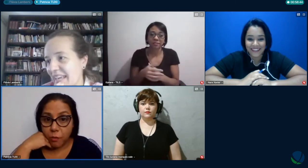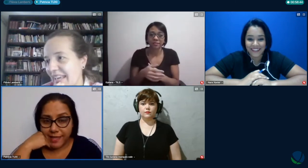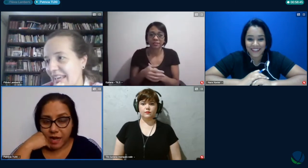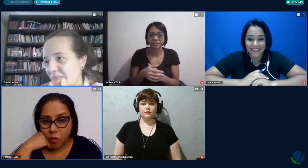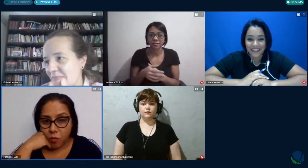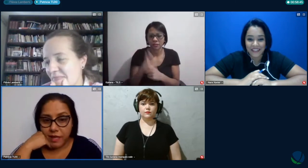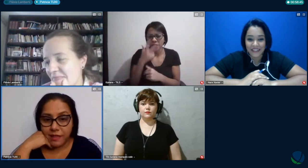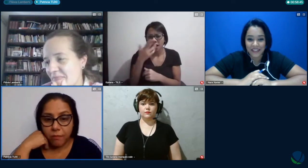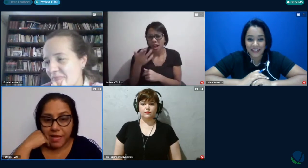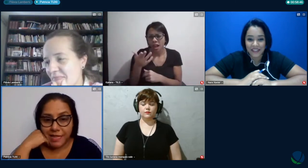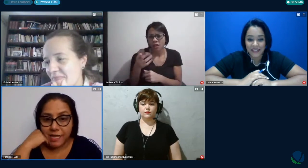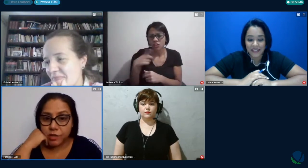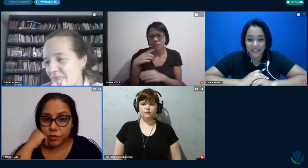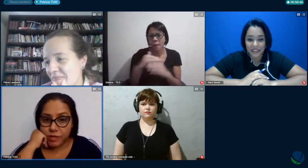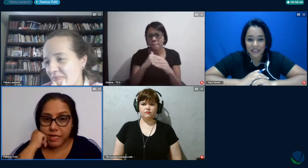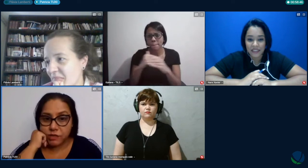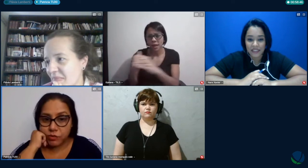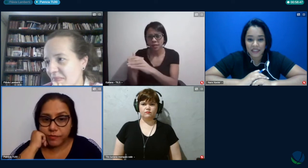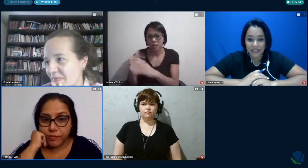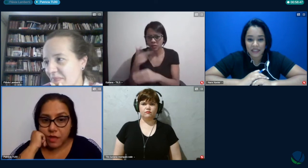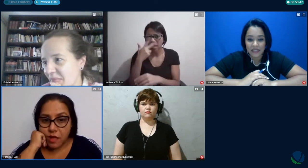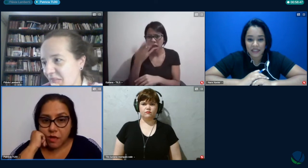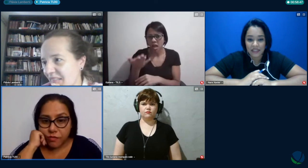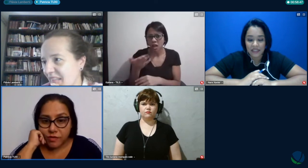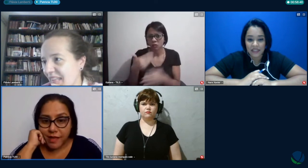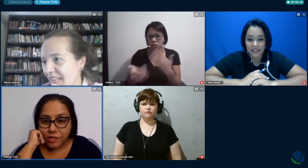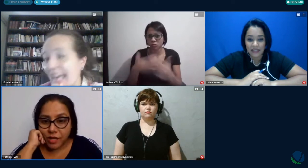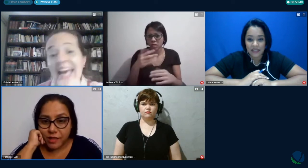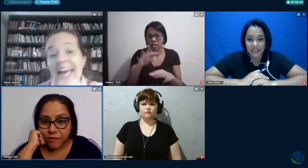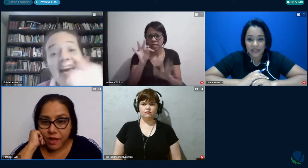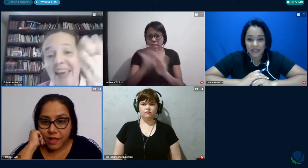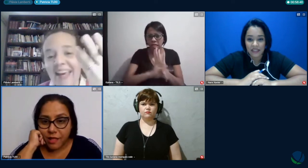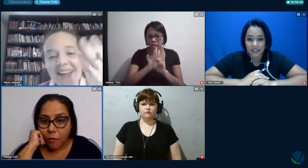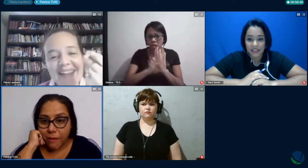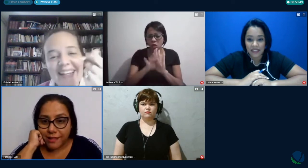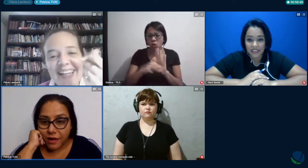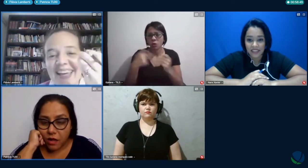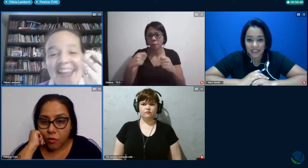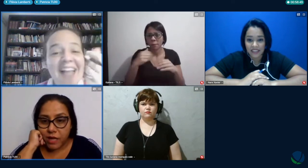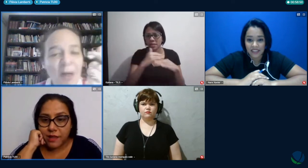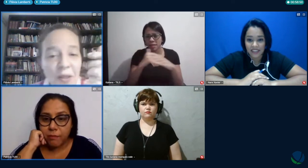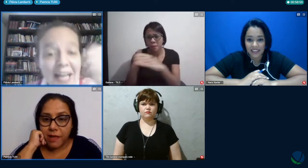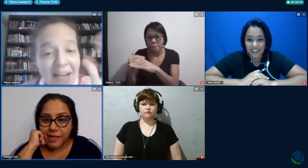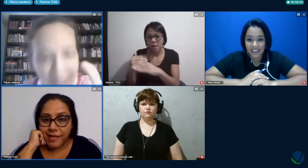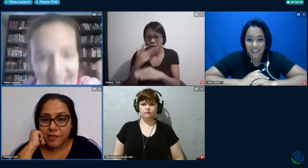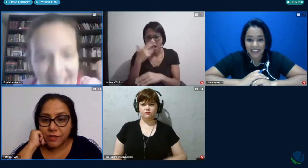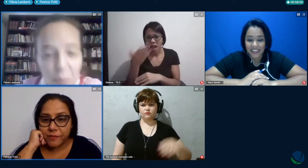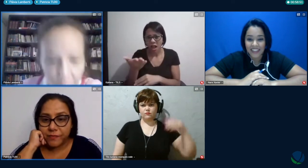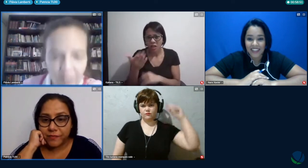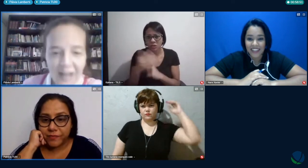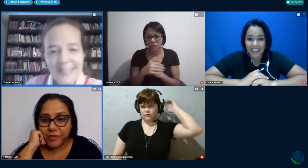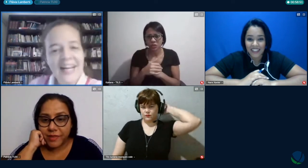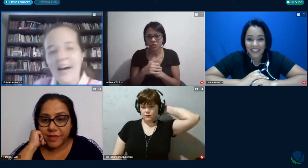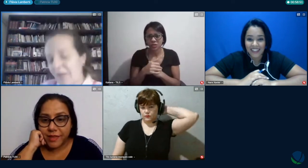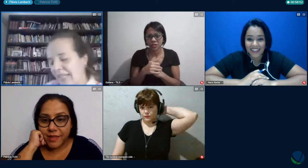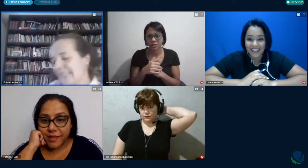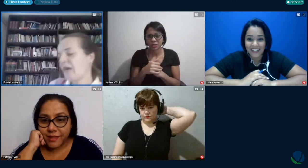se tivesse um padrão independente do texto? Você acha que deveria ter padrão? Eu estava tentando